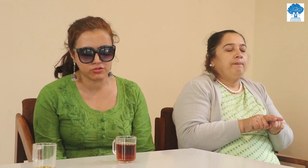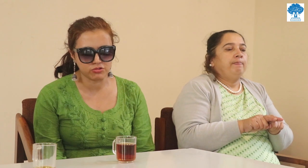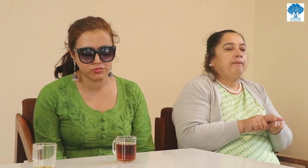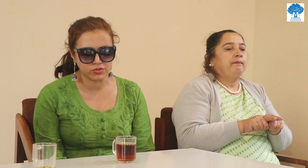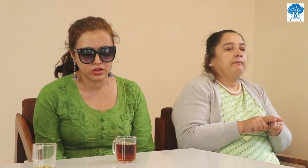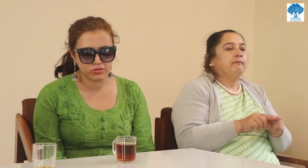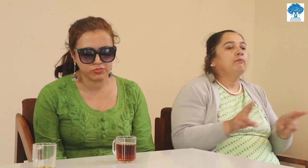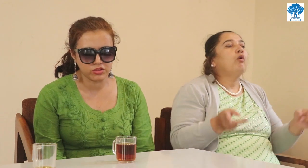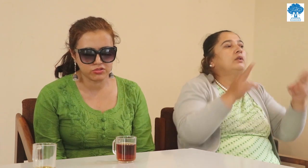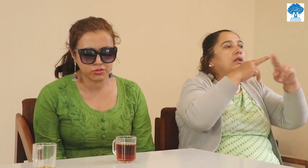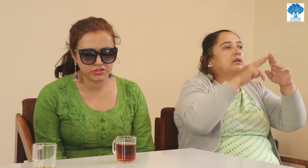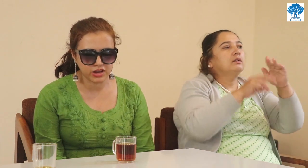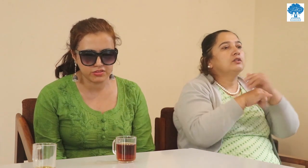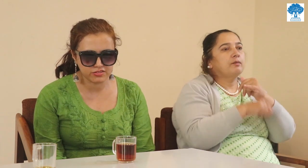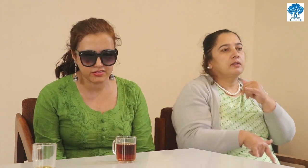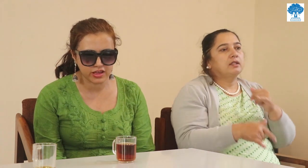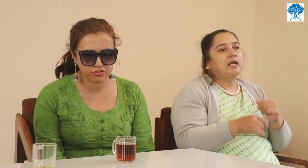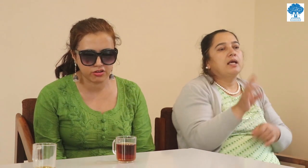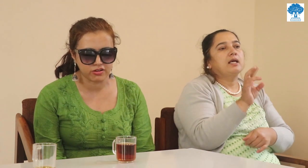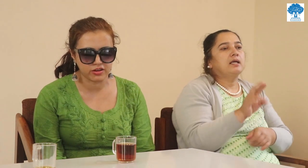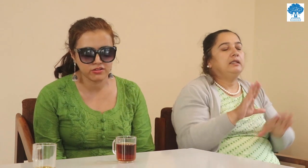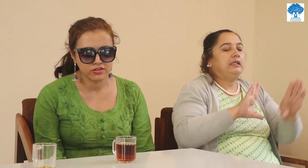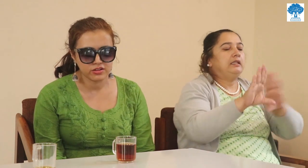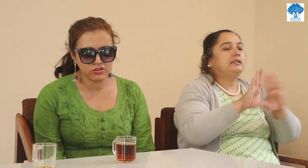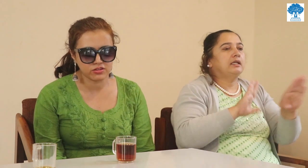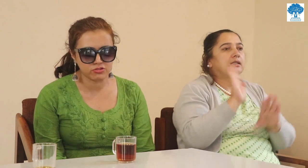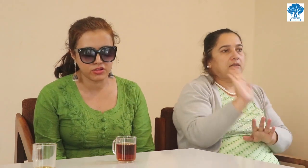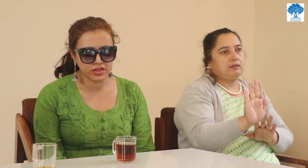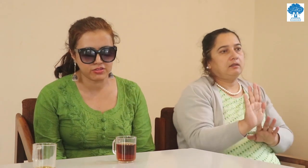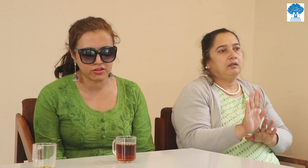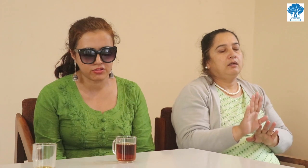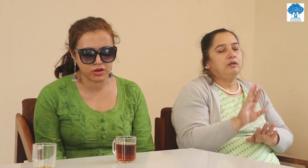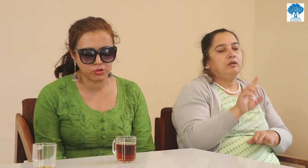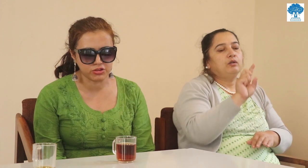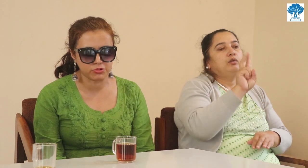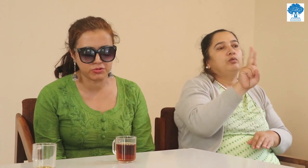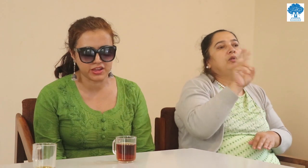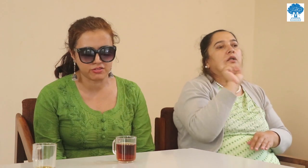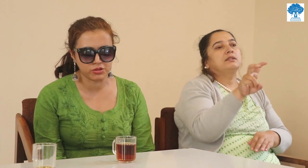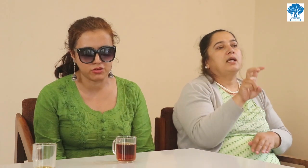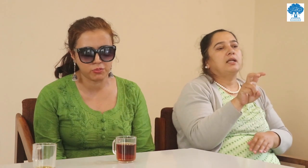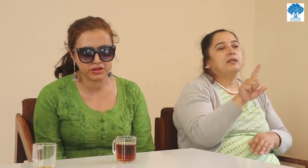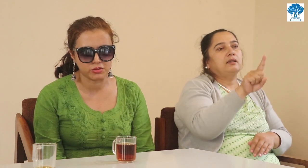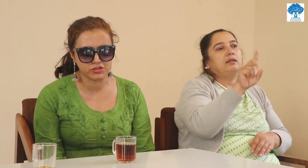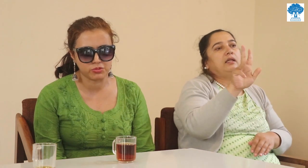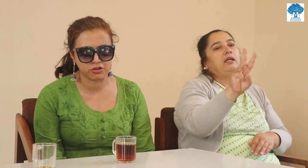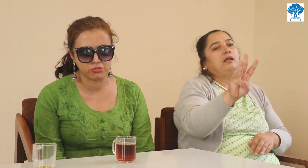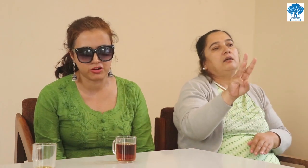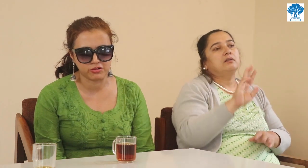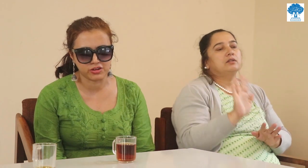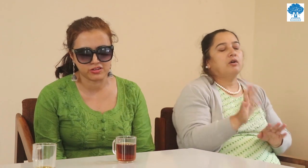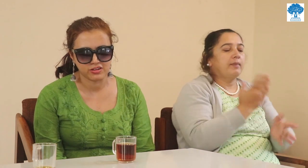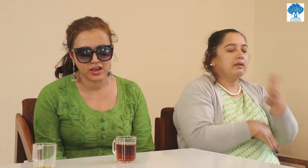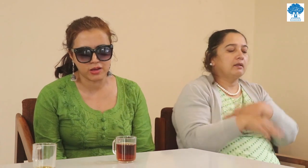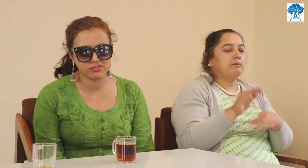यो जुन संरचना निर्देशिका छ होइन निर्देश 2013 छ भौतिक पूर्वाधार सम्बन्धी अपाङ्गता मैत्री